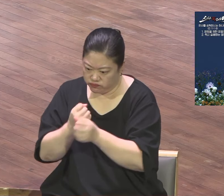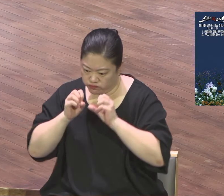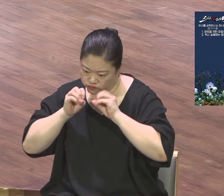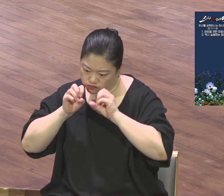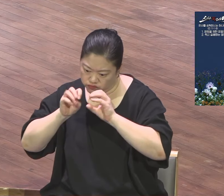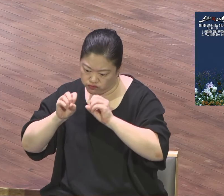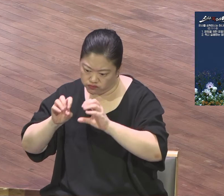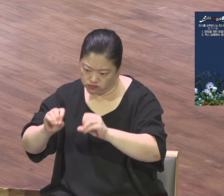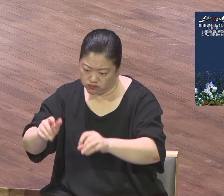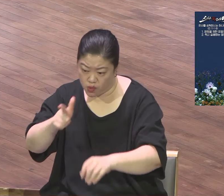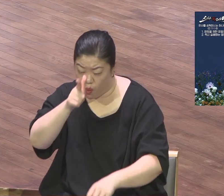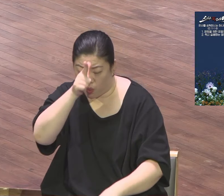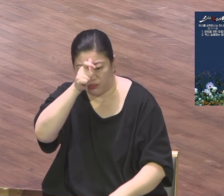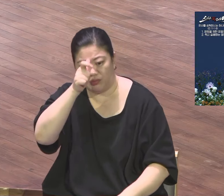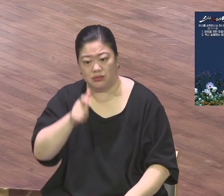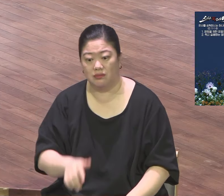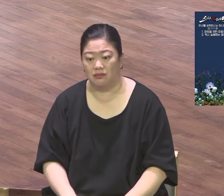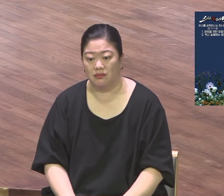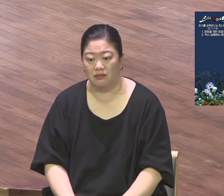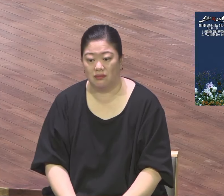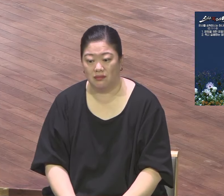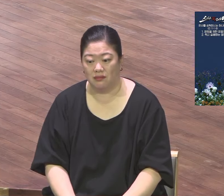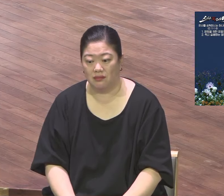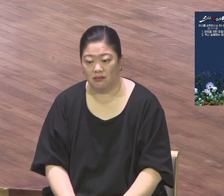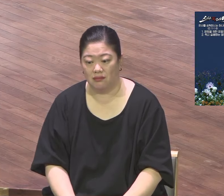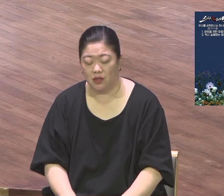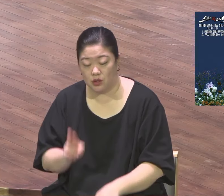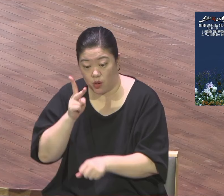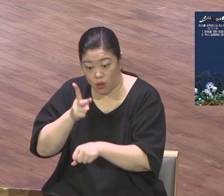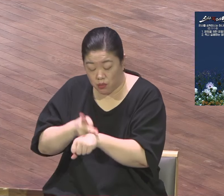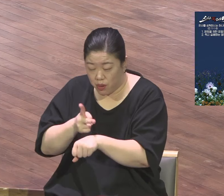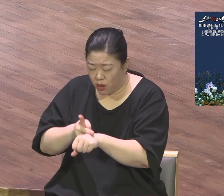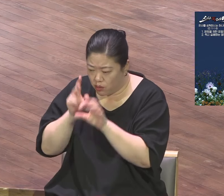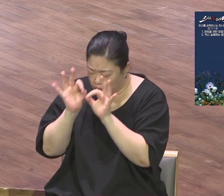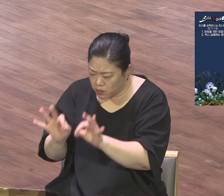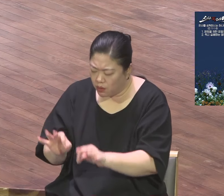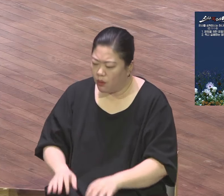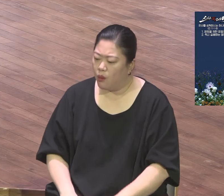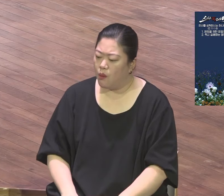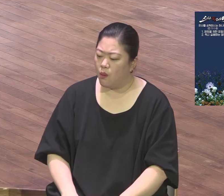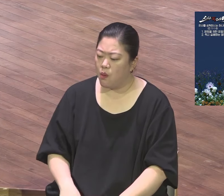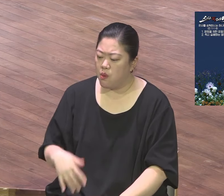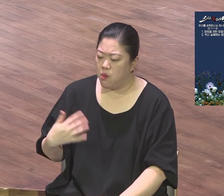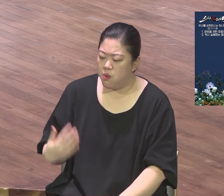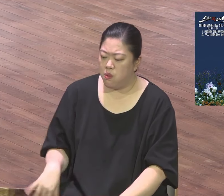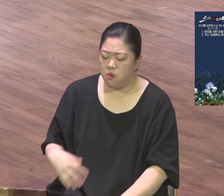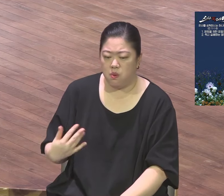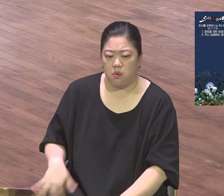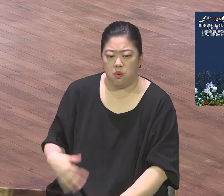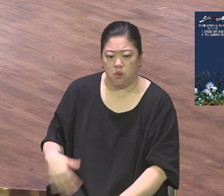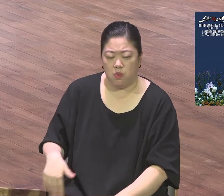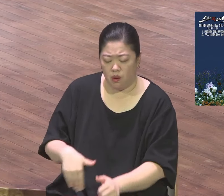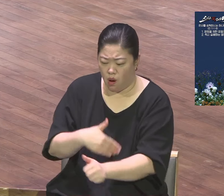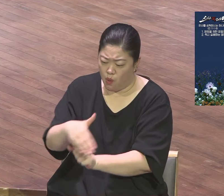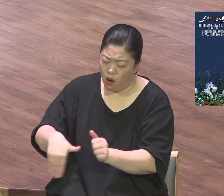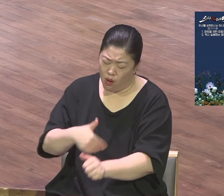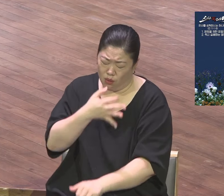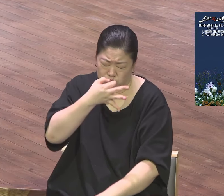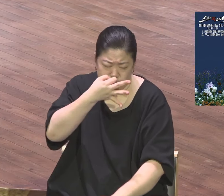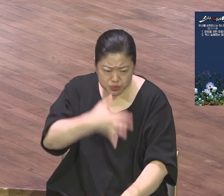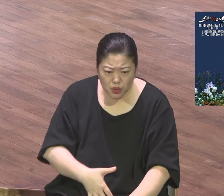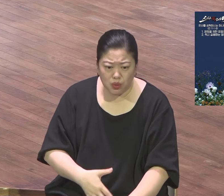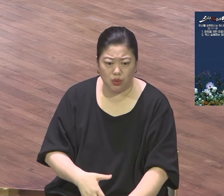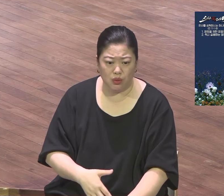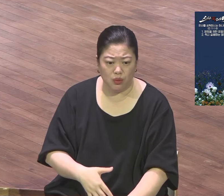체험하겠잖아요. 영계 모든 성도들 이런 사도 바울의 발걸음을 따라서 어떤 상황 환경 속에서도